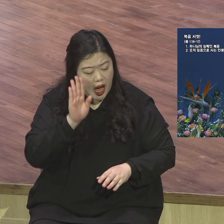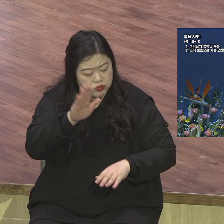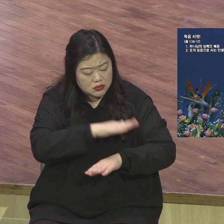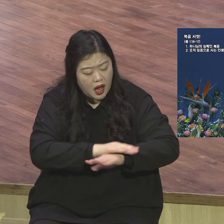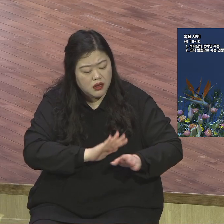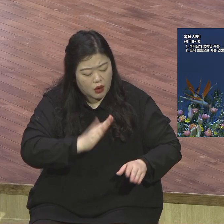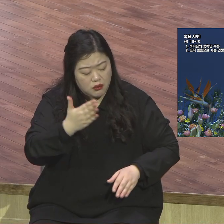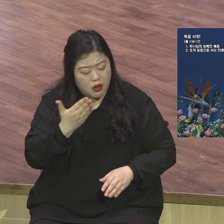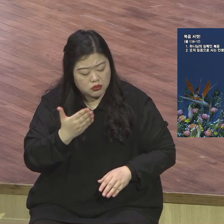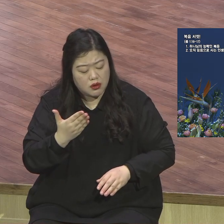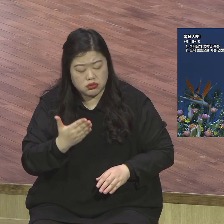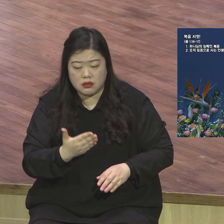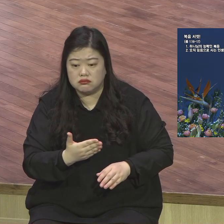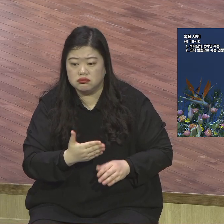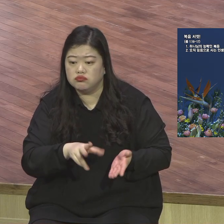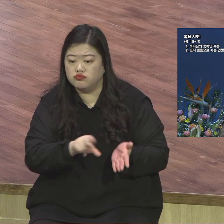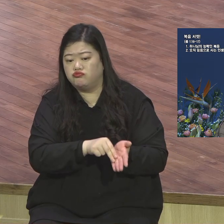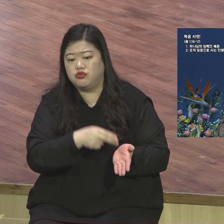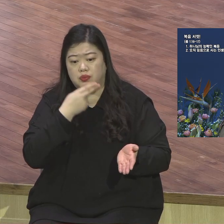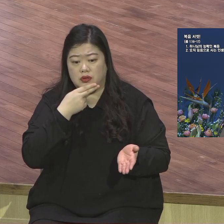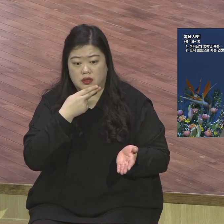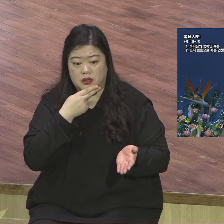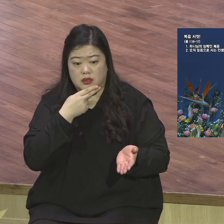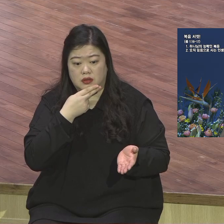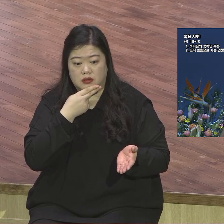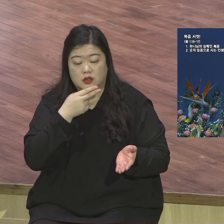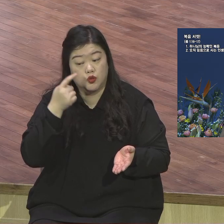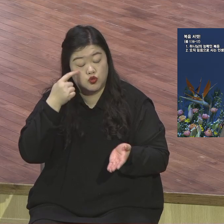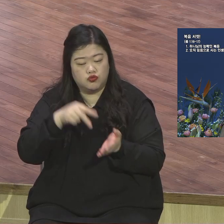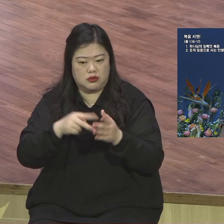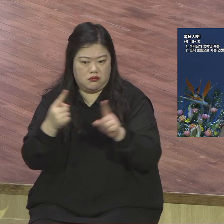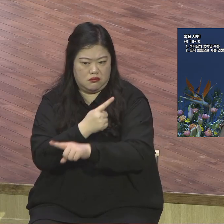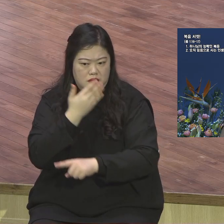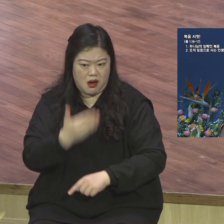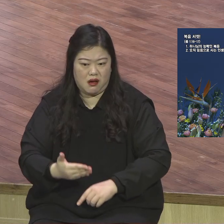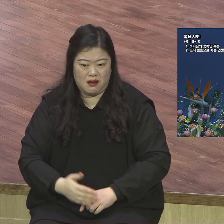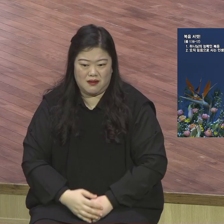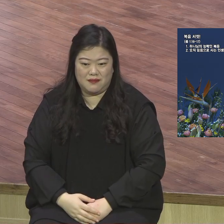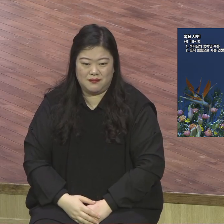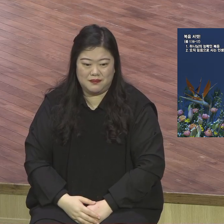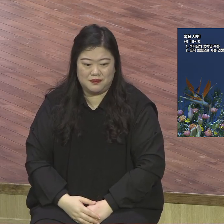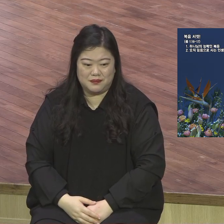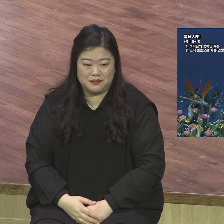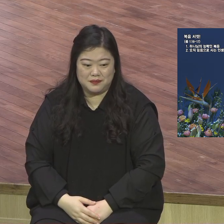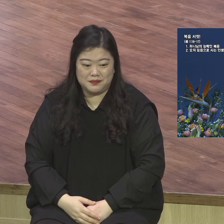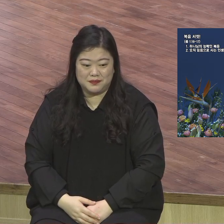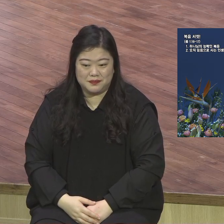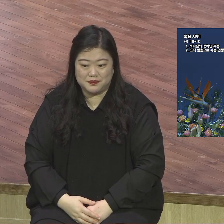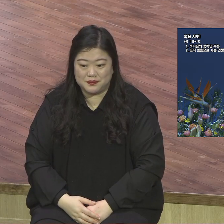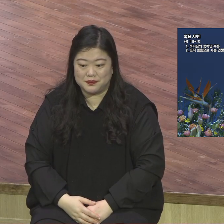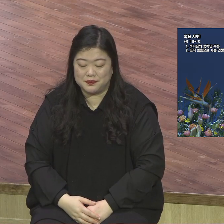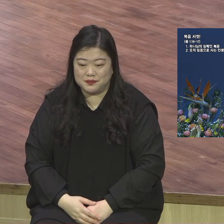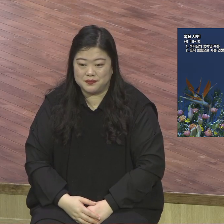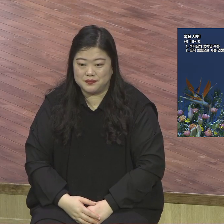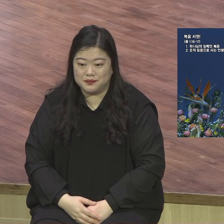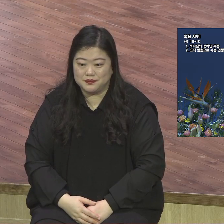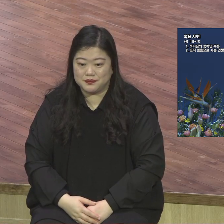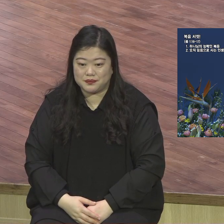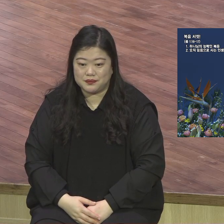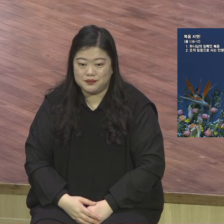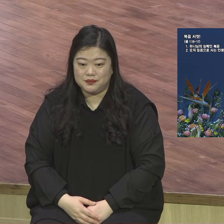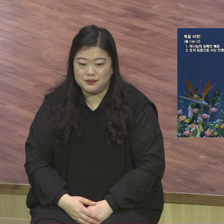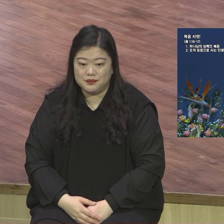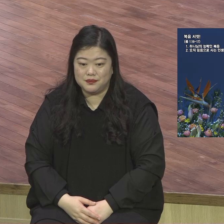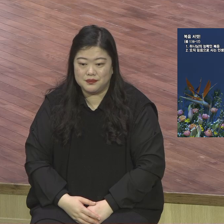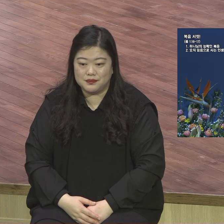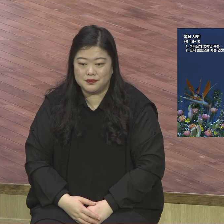때문에 수많은 그러한 현장 증거가 일어났습니다. 우리는 이전 영광이